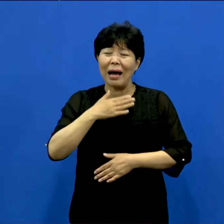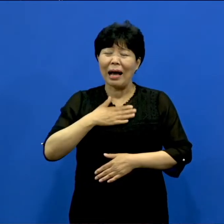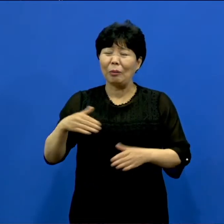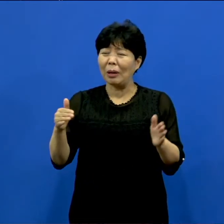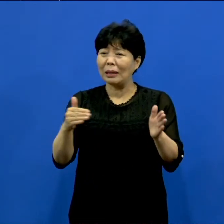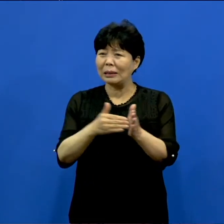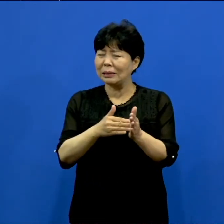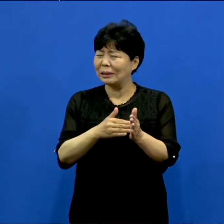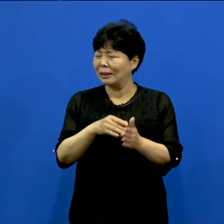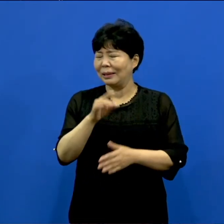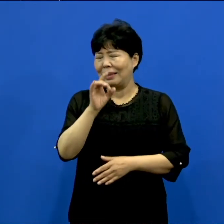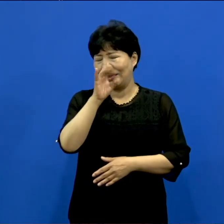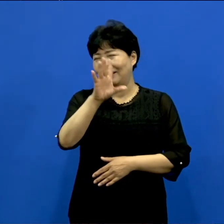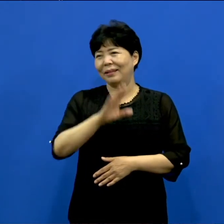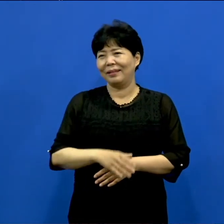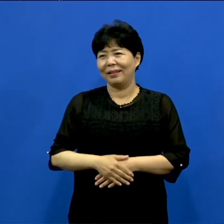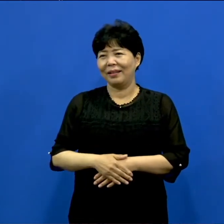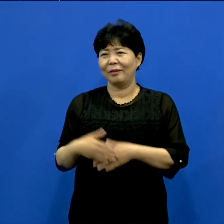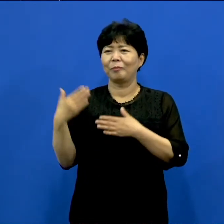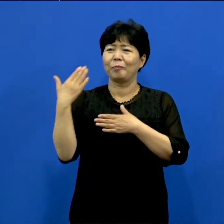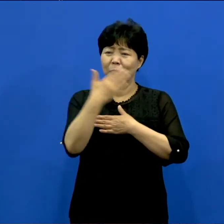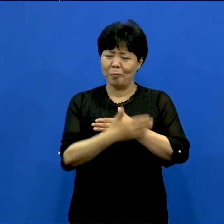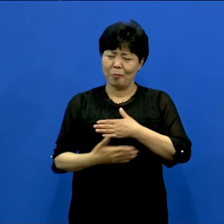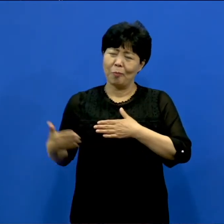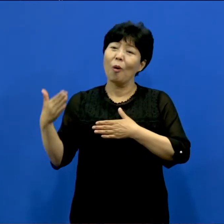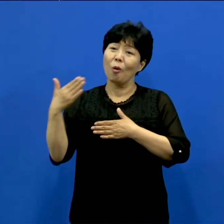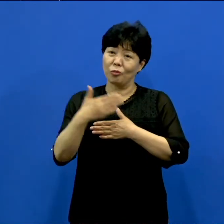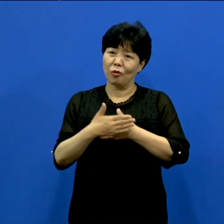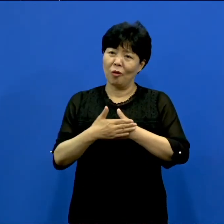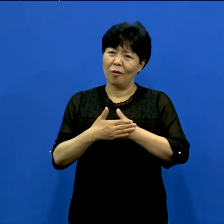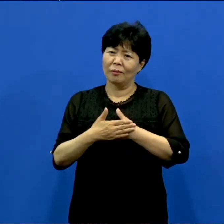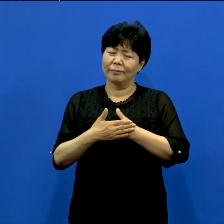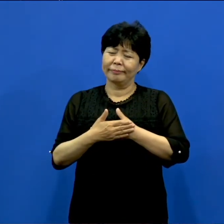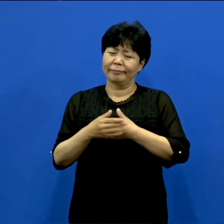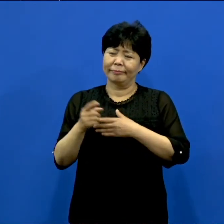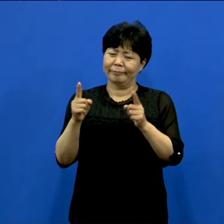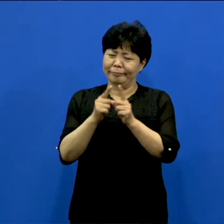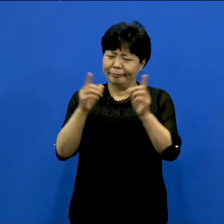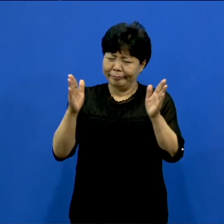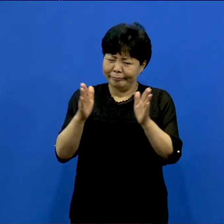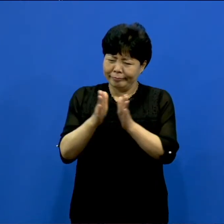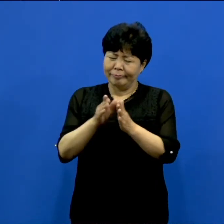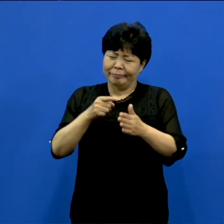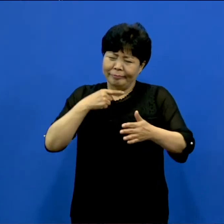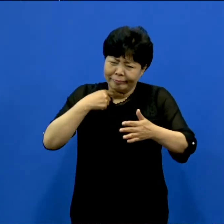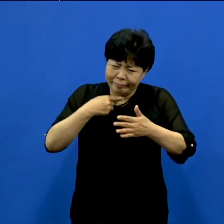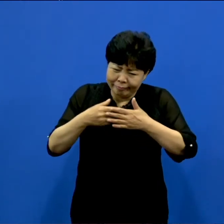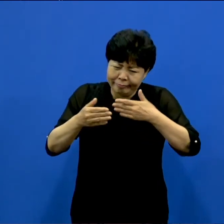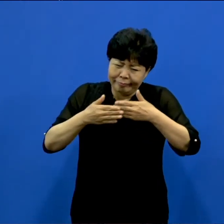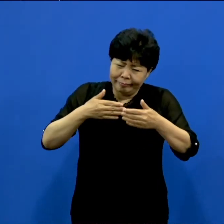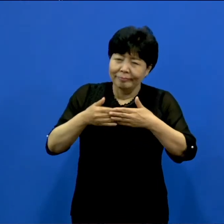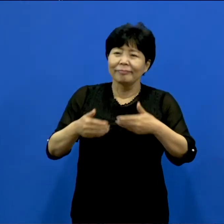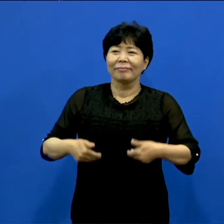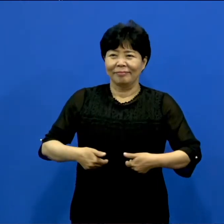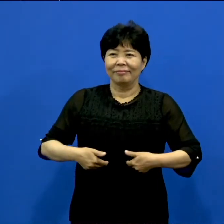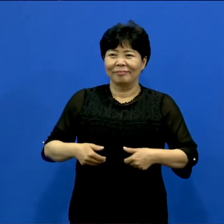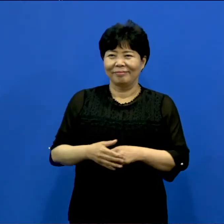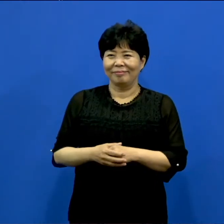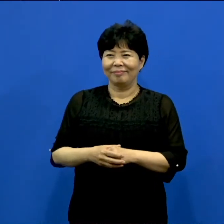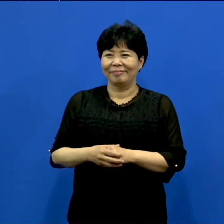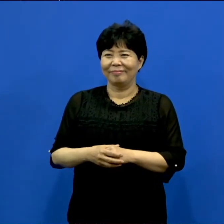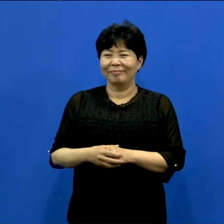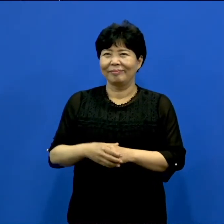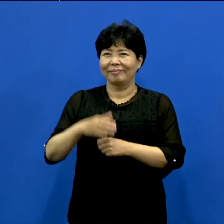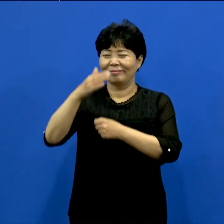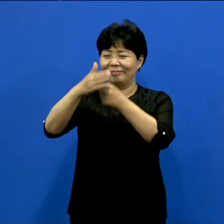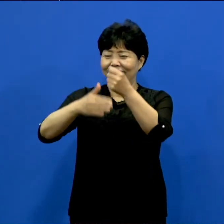익혀진 진리여야 된다는 거죠. 이 십자가도 마찬가지로 다 알죠. 그런데 몸으로 경험하는 거,